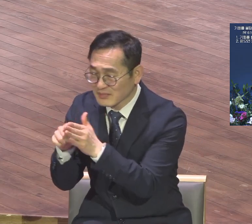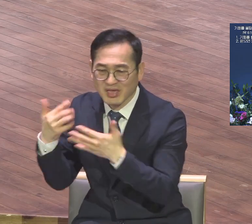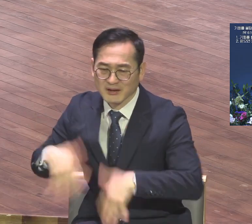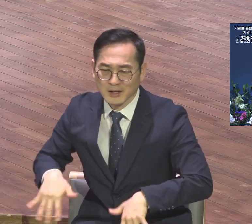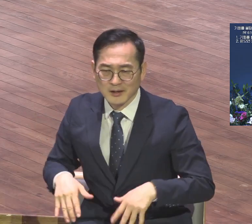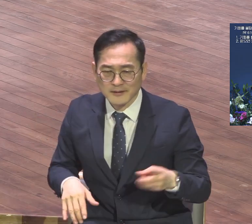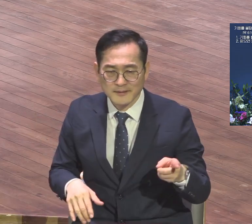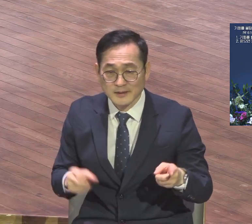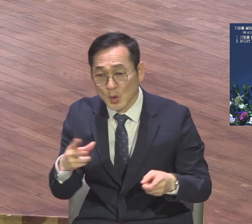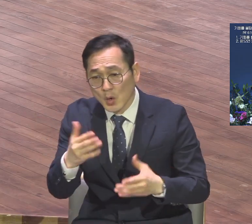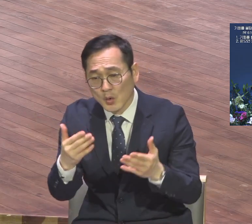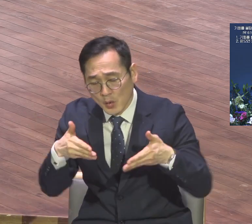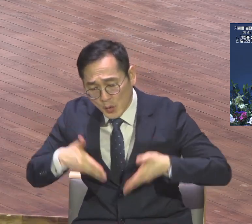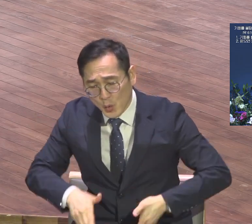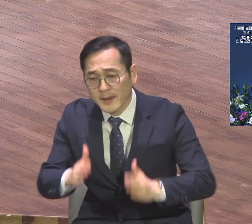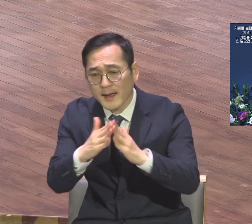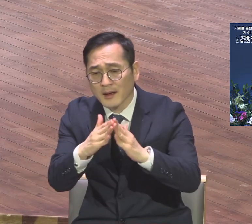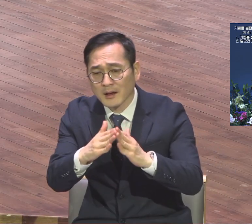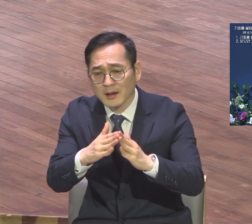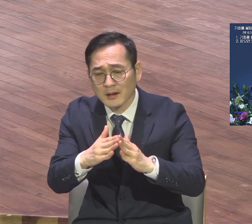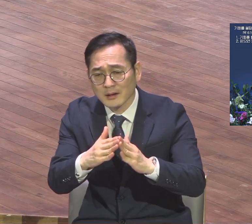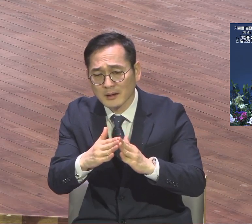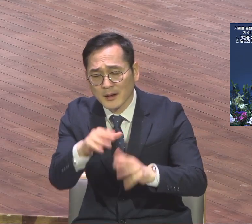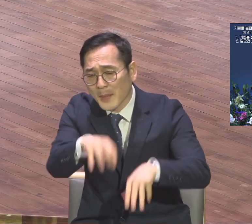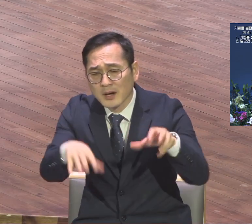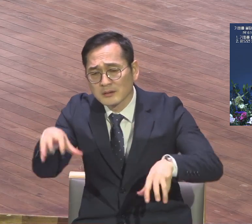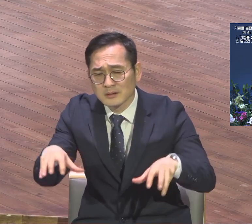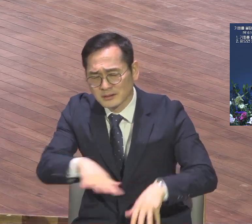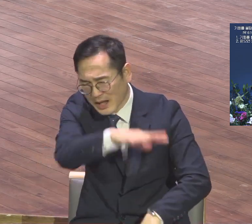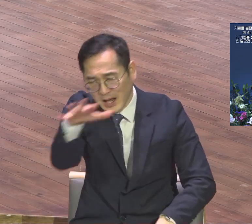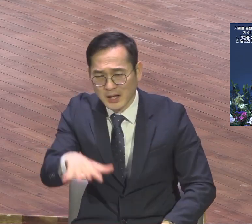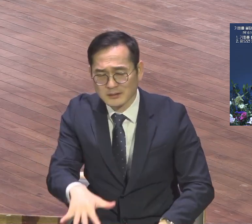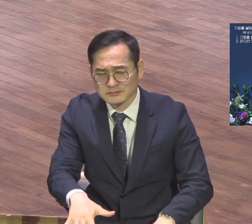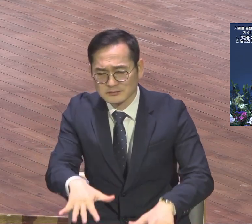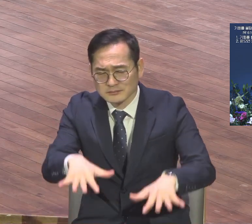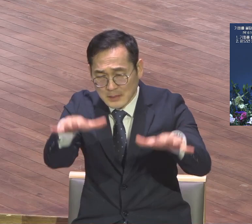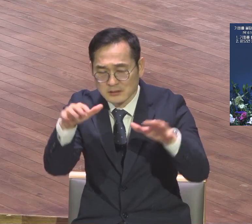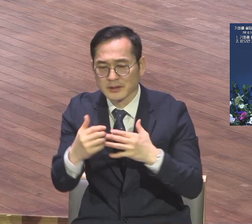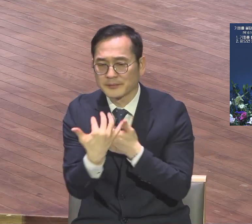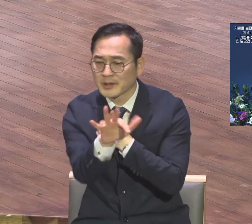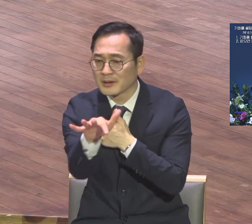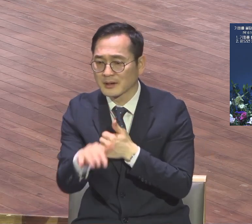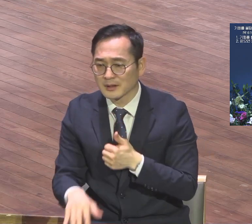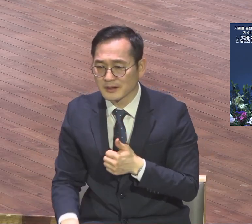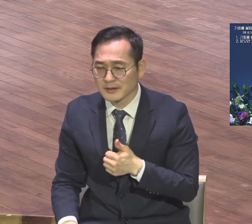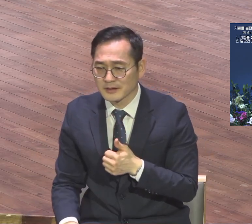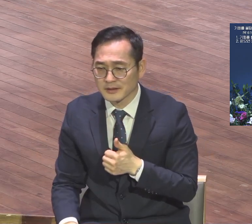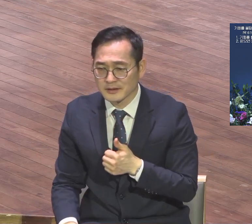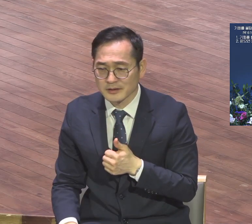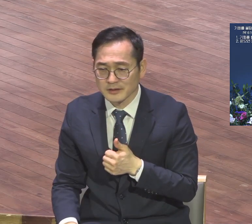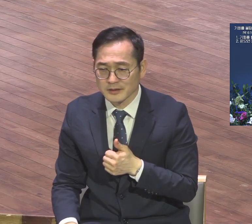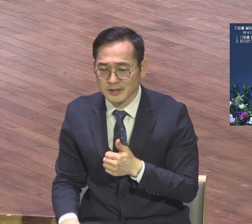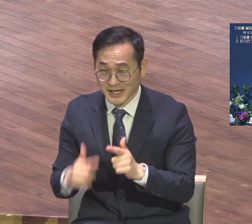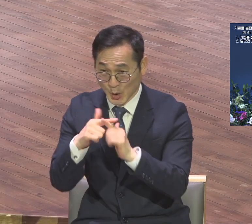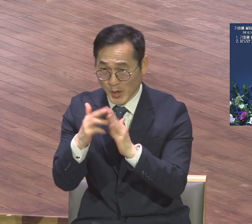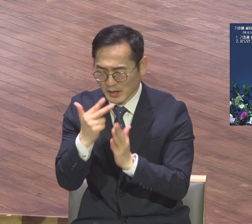예수님을 제일 잘 아는 사람들이 교회를 제일 잘 아는 사람들이 언제나 교회를 상처를